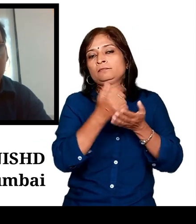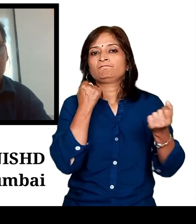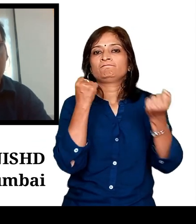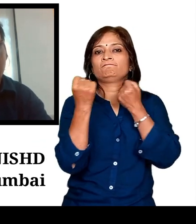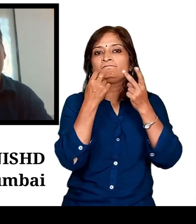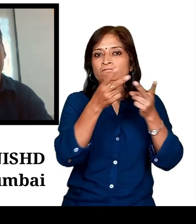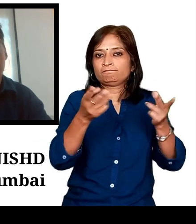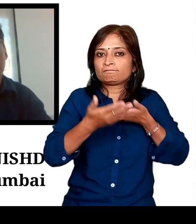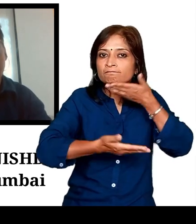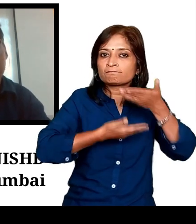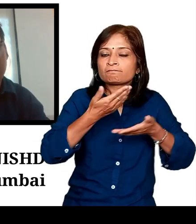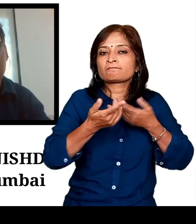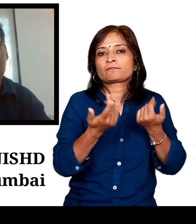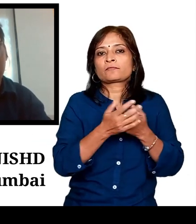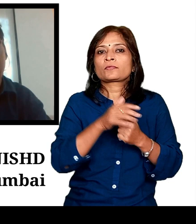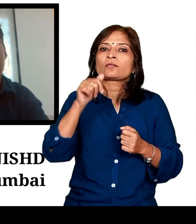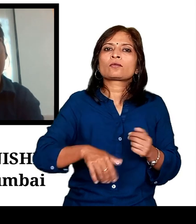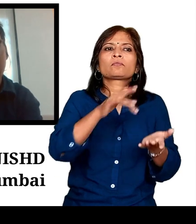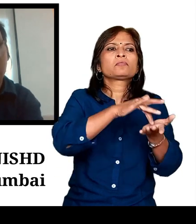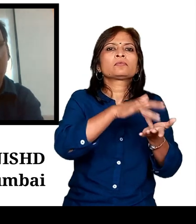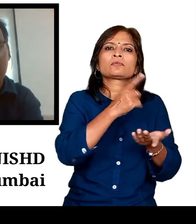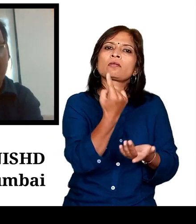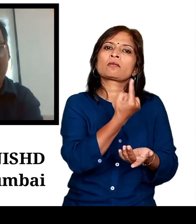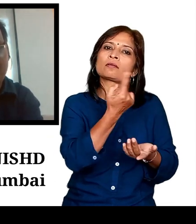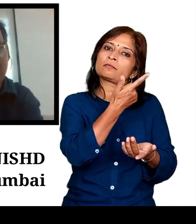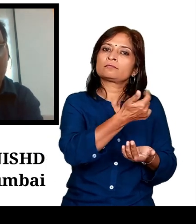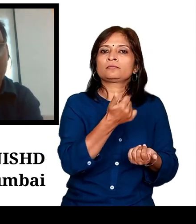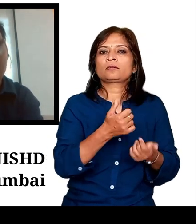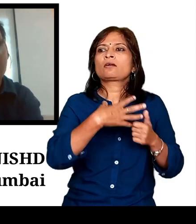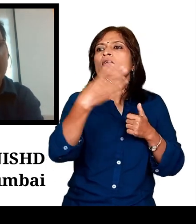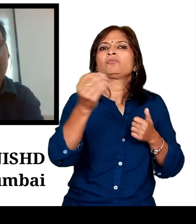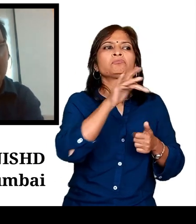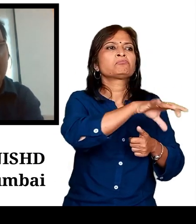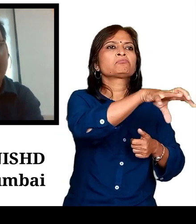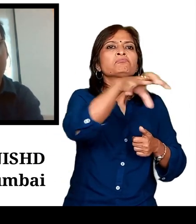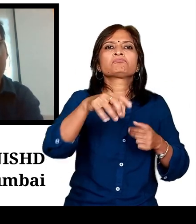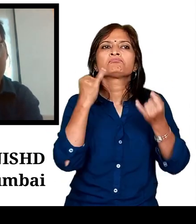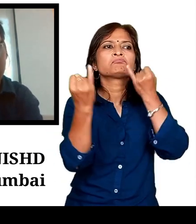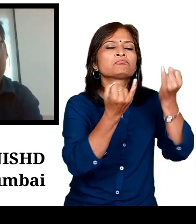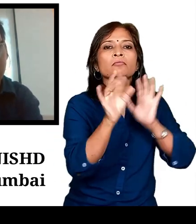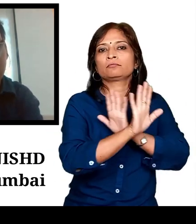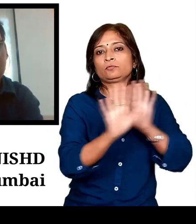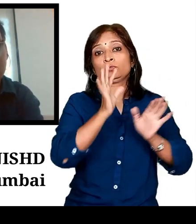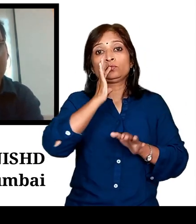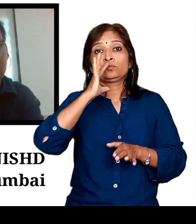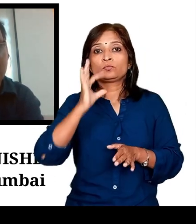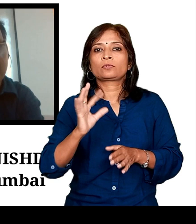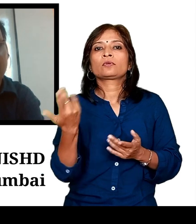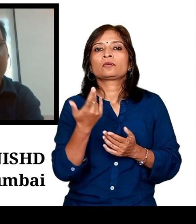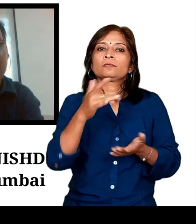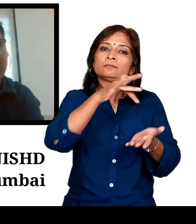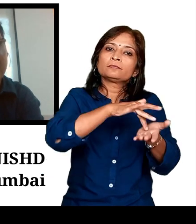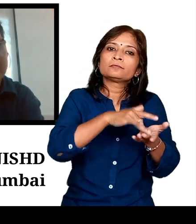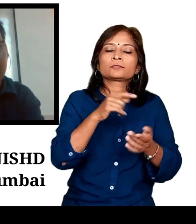विद दैट। तो क्यों बच्चों को ये सेंटर से बाहर कहीं पे भटकना है, तो एक्चुअली वैसा नहीं होना चाहिए, इसलिए